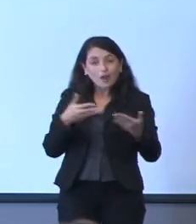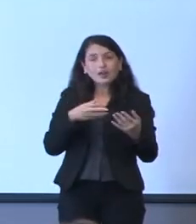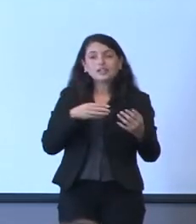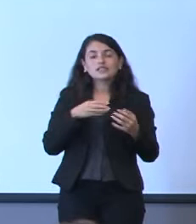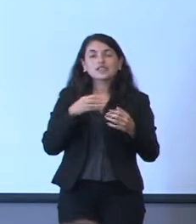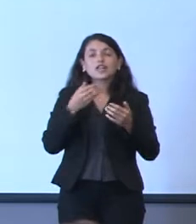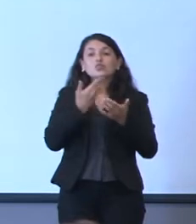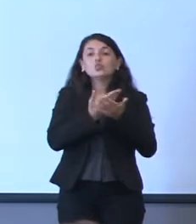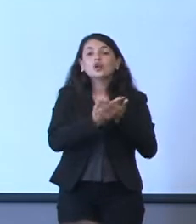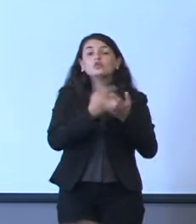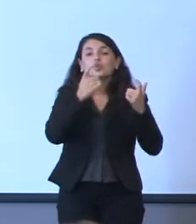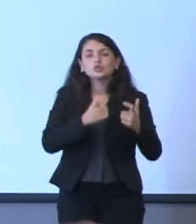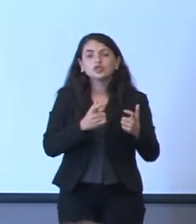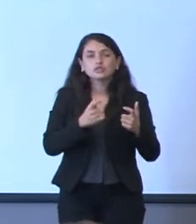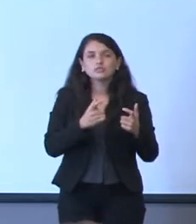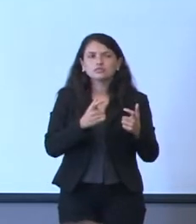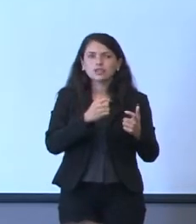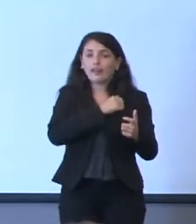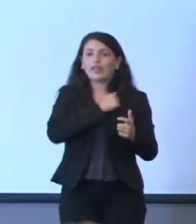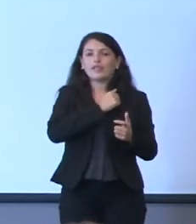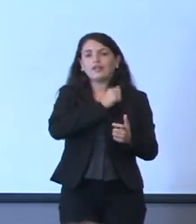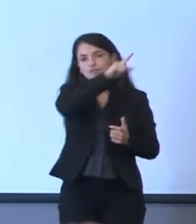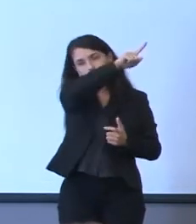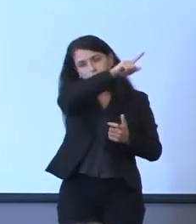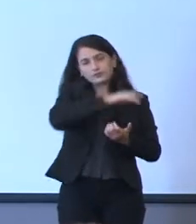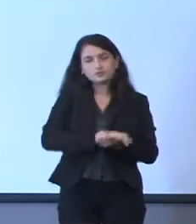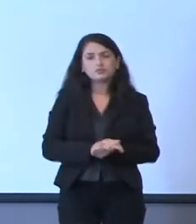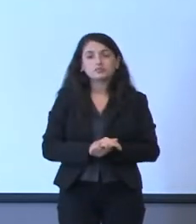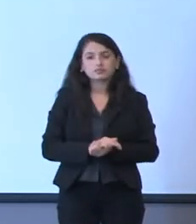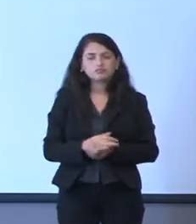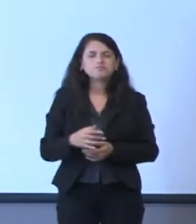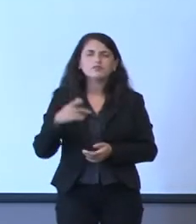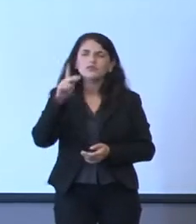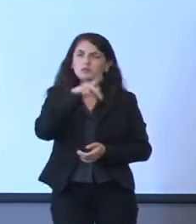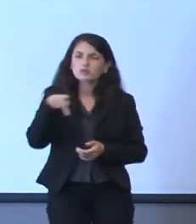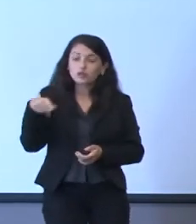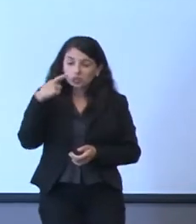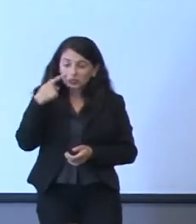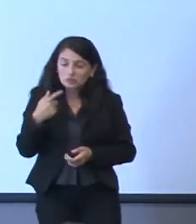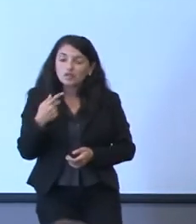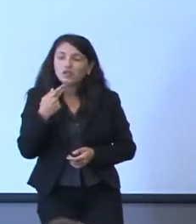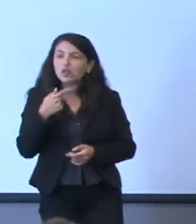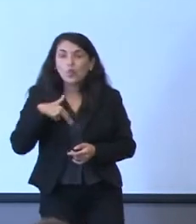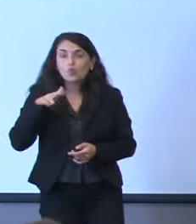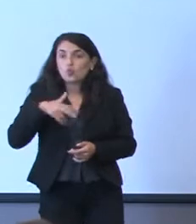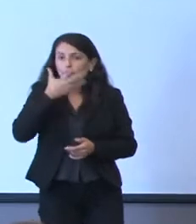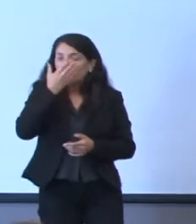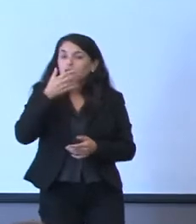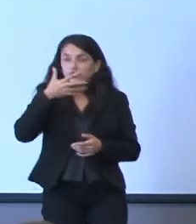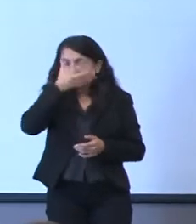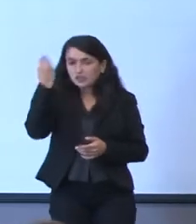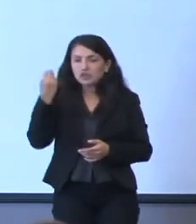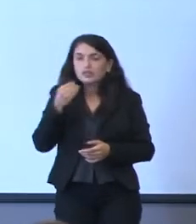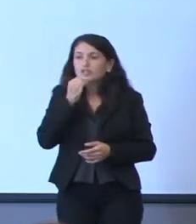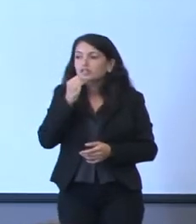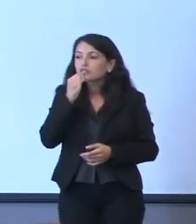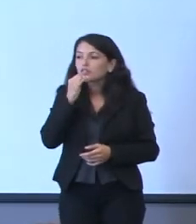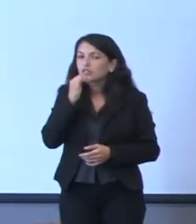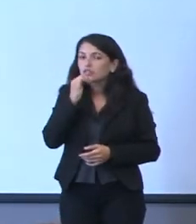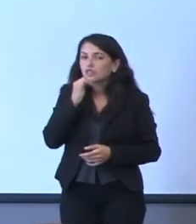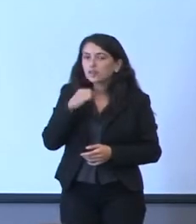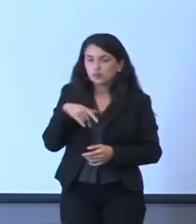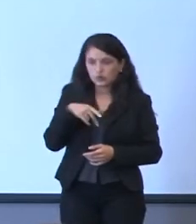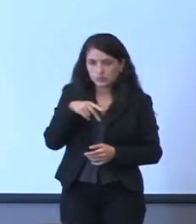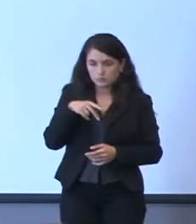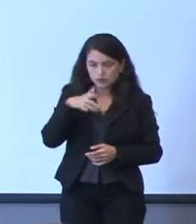inclusivas. E ele citou um exemplo de educação inclusiva que eu nunca vou me esquecer. Ele disse o seguinte: se você coloca a criança com deficiência no centro